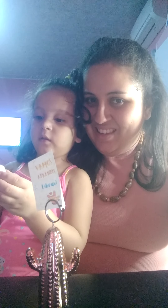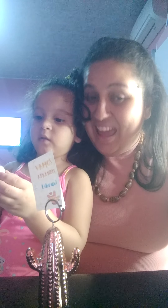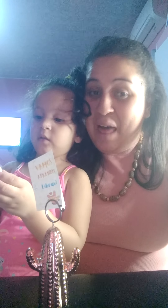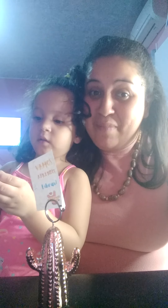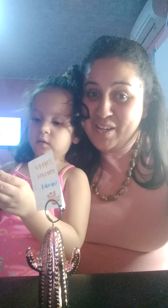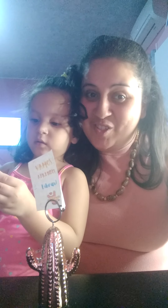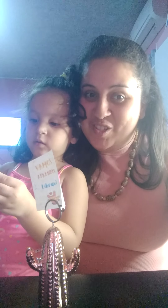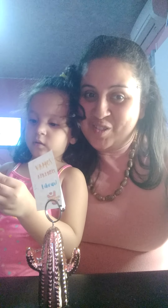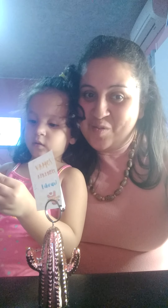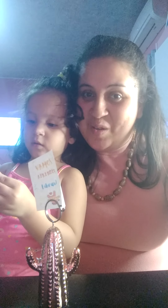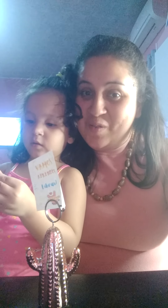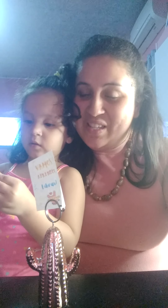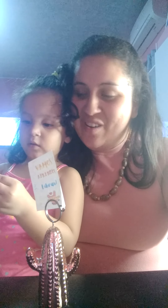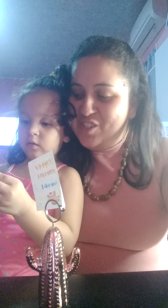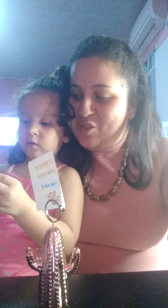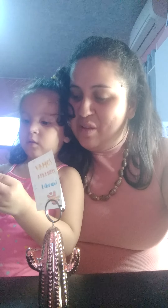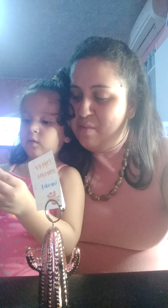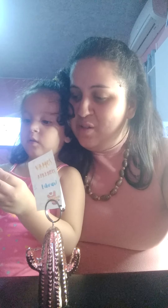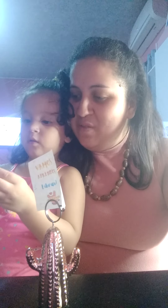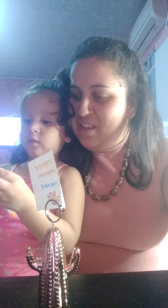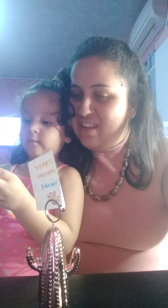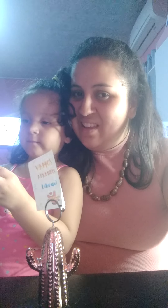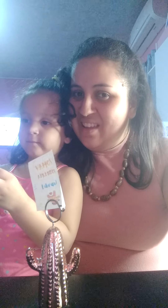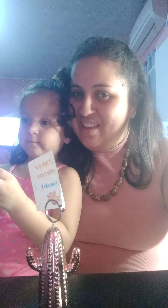Ela aprende, gente, comigo. Você gosta de Libras, filha?